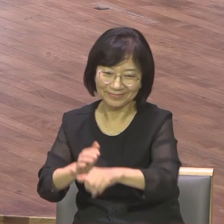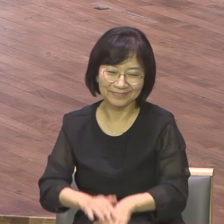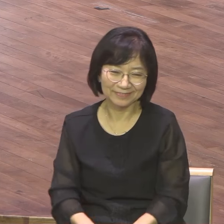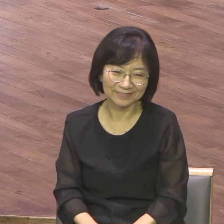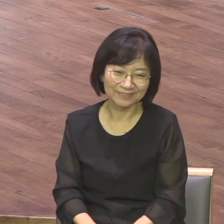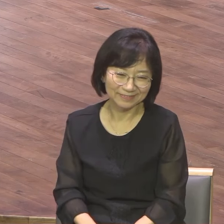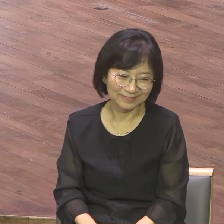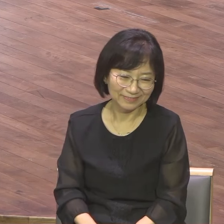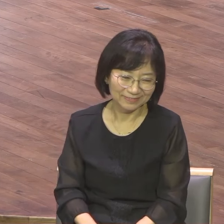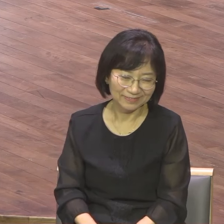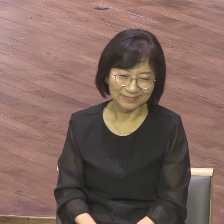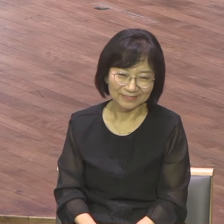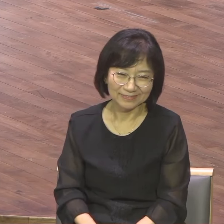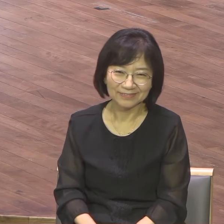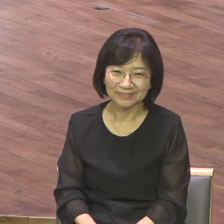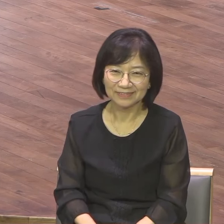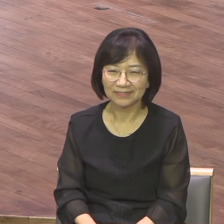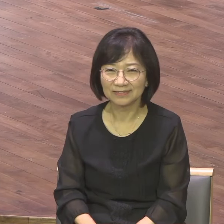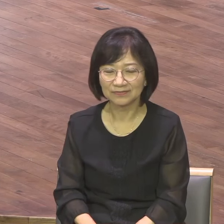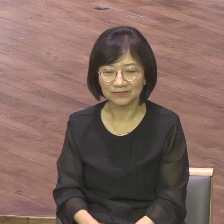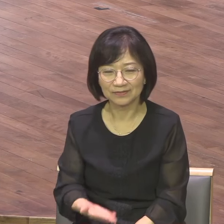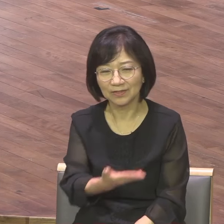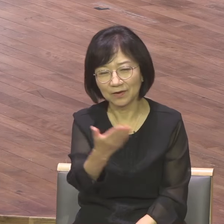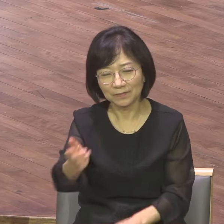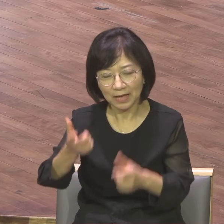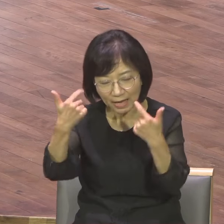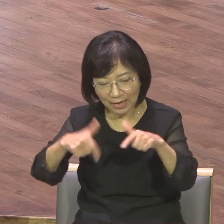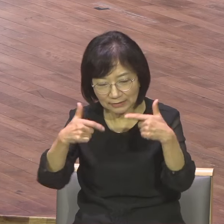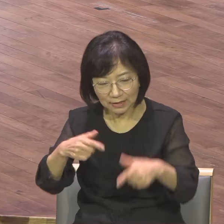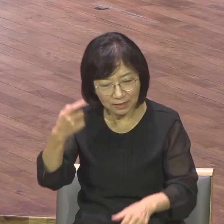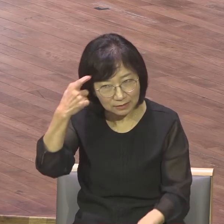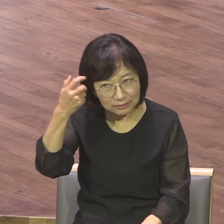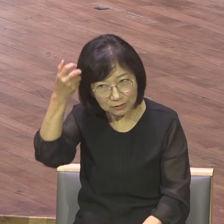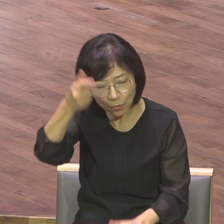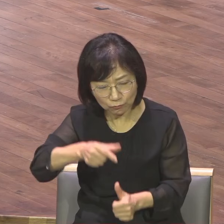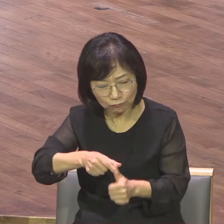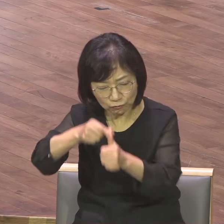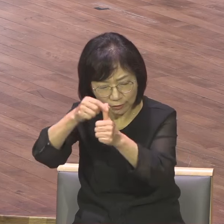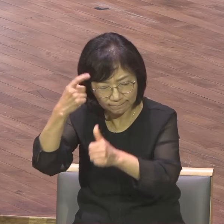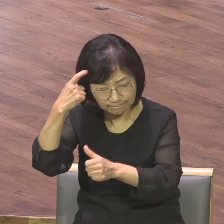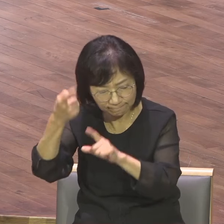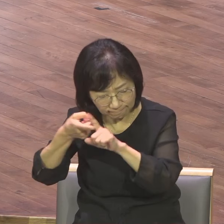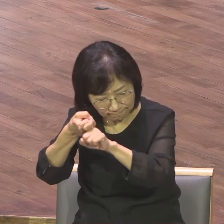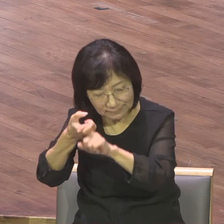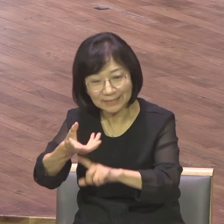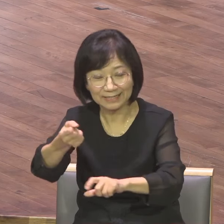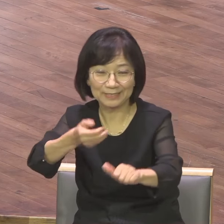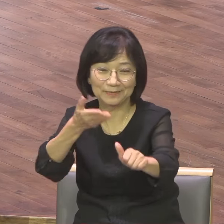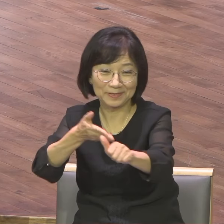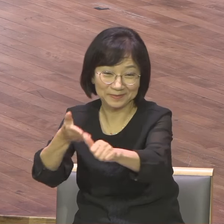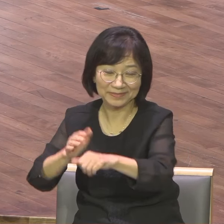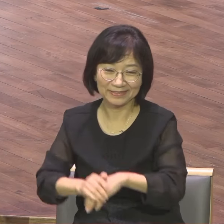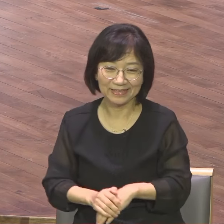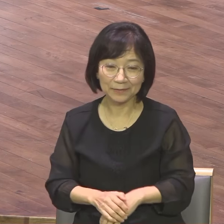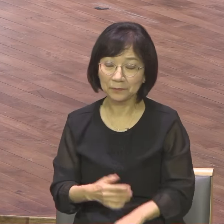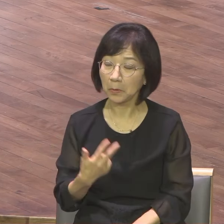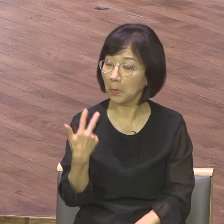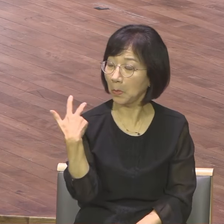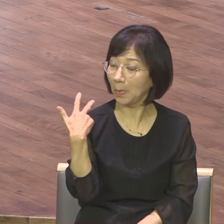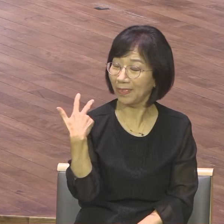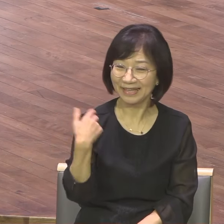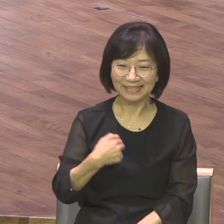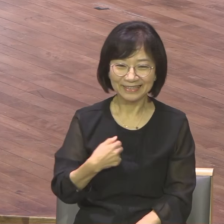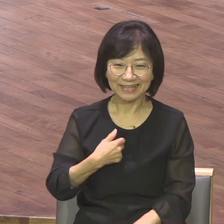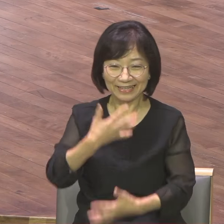영적으로 여러분의 생명 살리는 데 현장에 있기를 바랍니다. 지난주간 여러분과 제가 영상으로 만나 제가